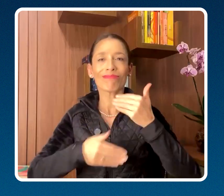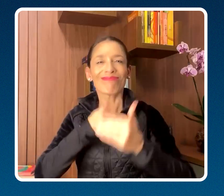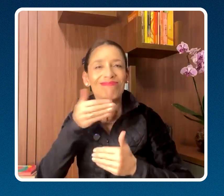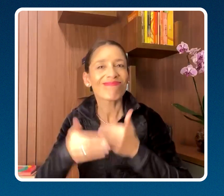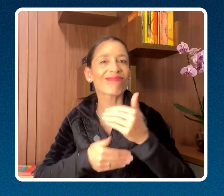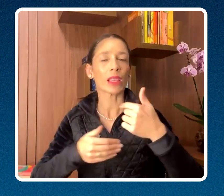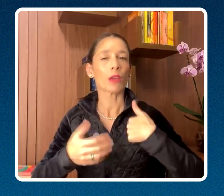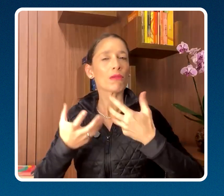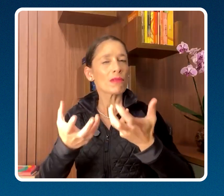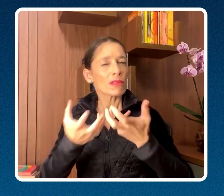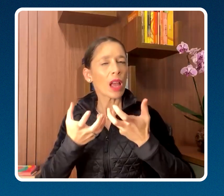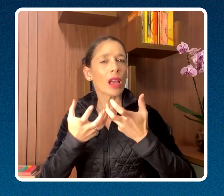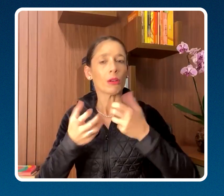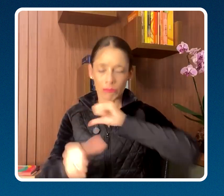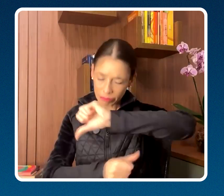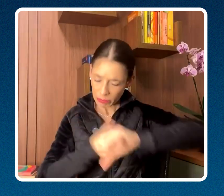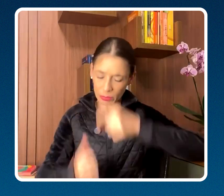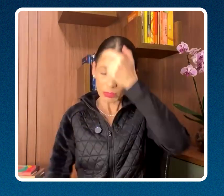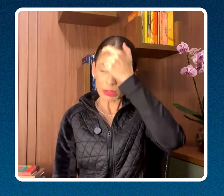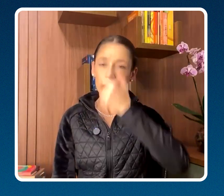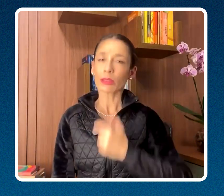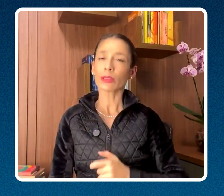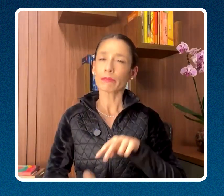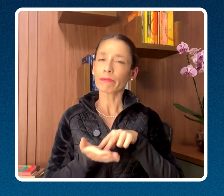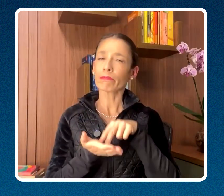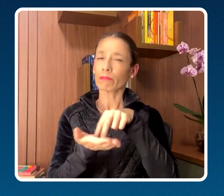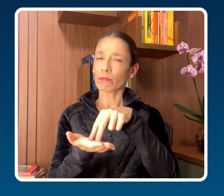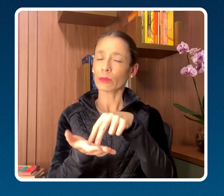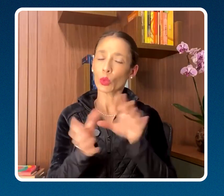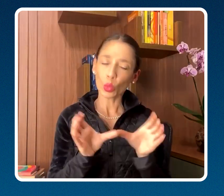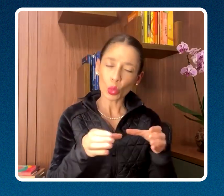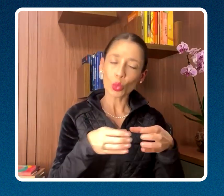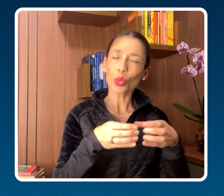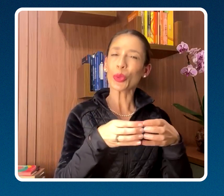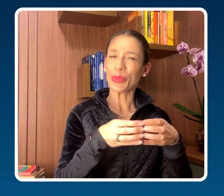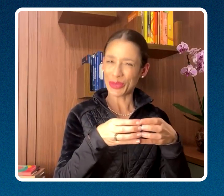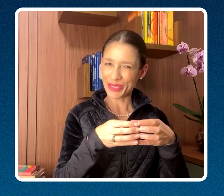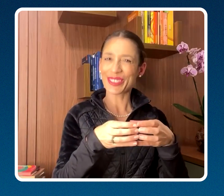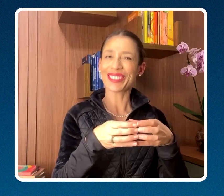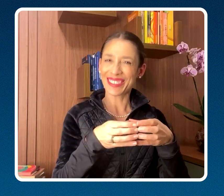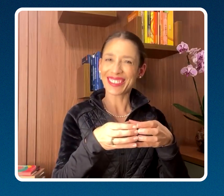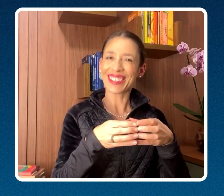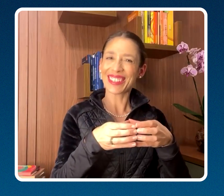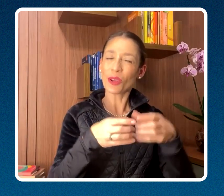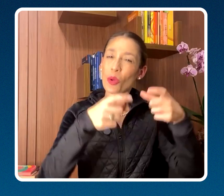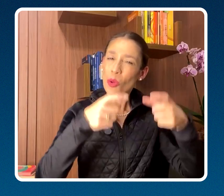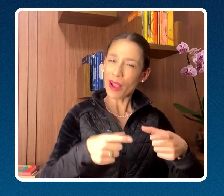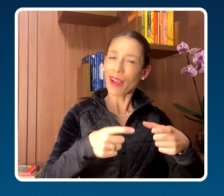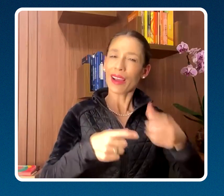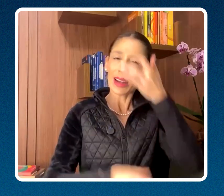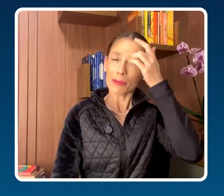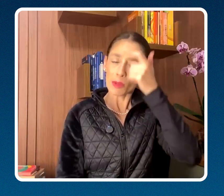querer ser realmente aquilo que eu sou, no grupo que eu sou, no lugar que eu sou, da pessoa que eu